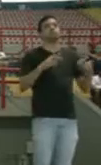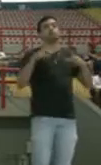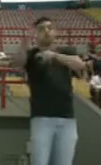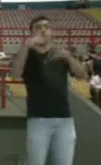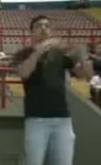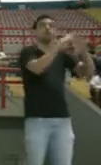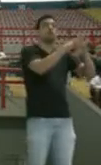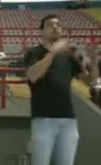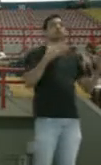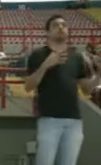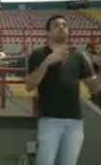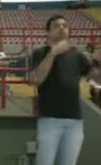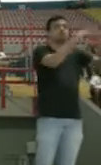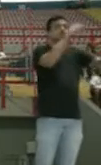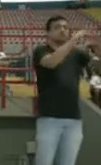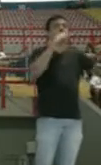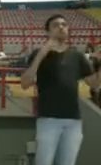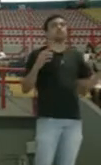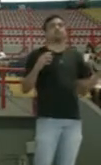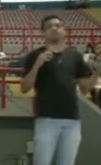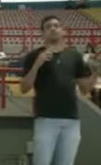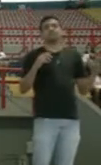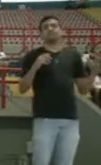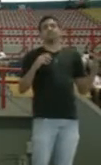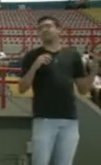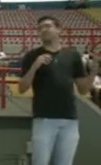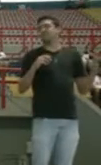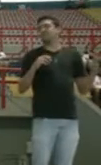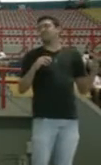mais urbano? Urbano!